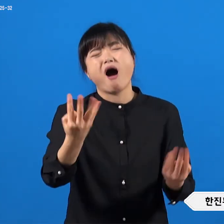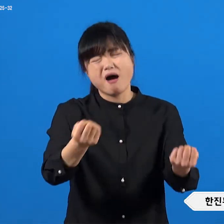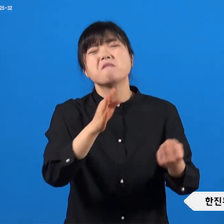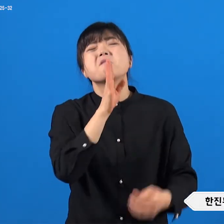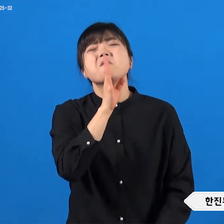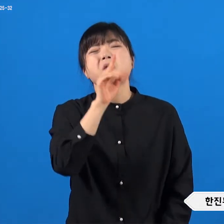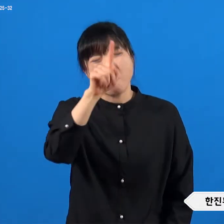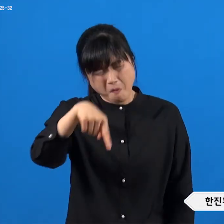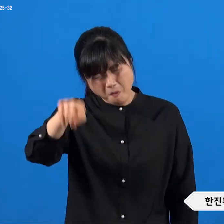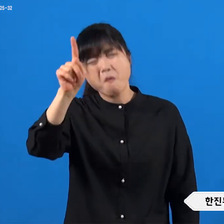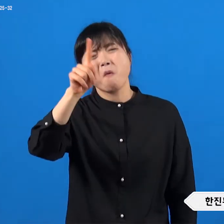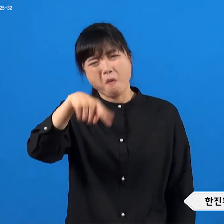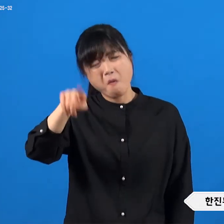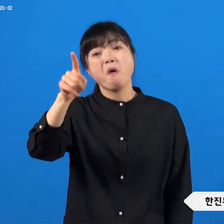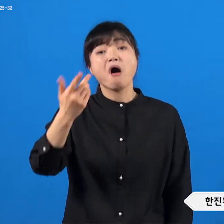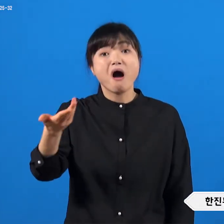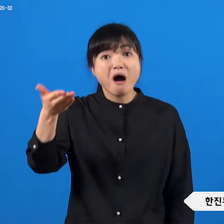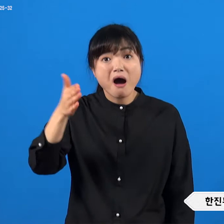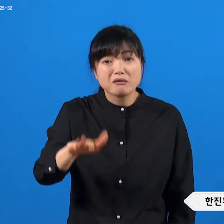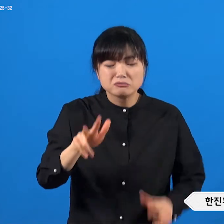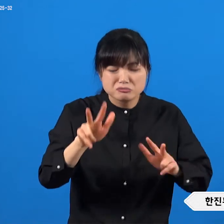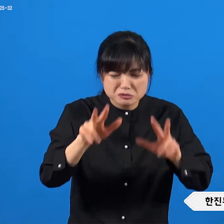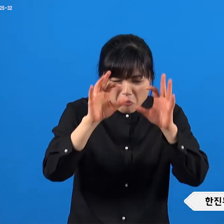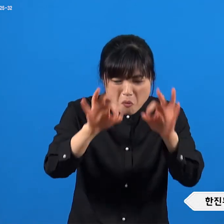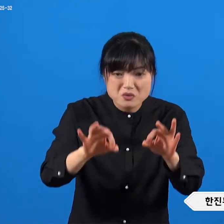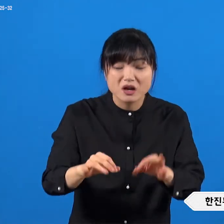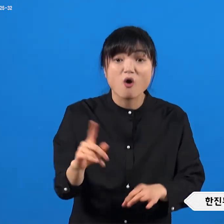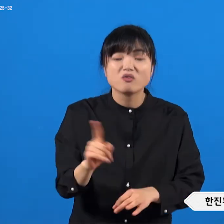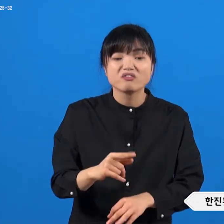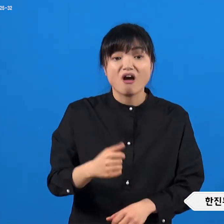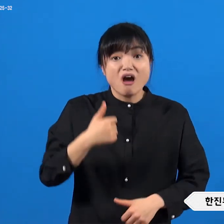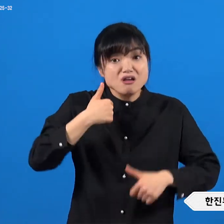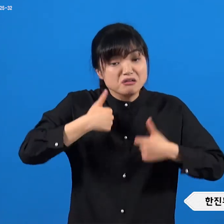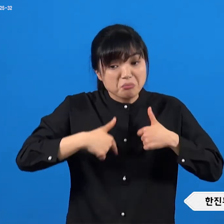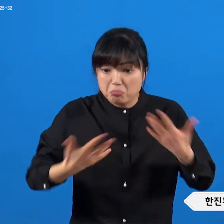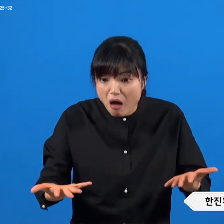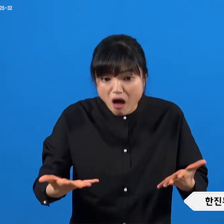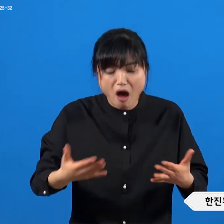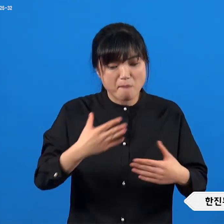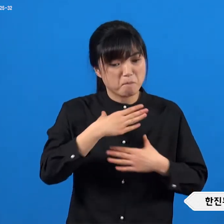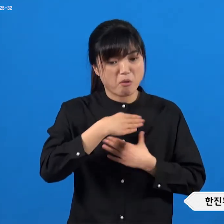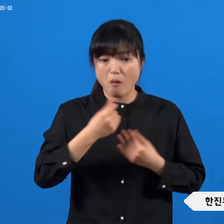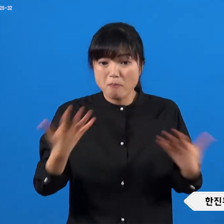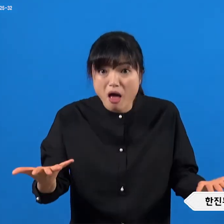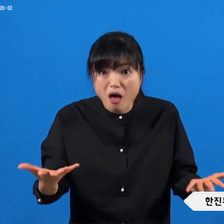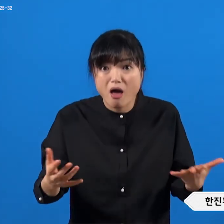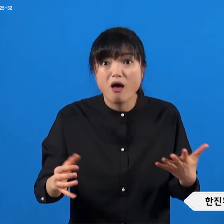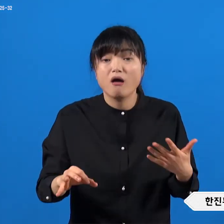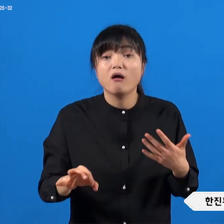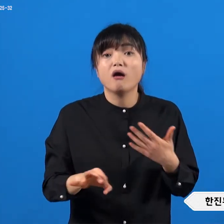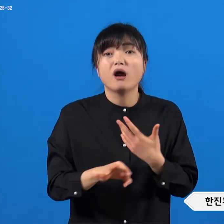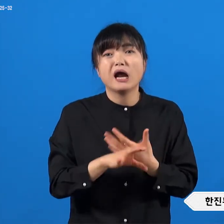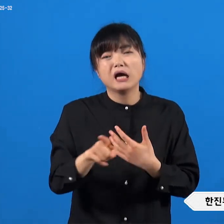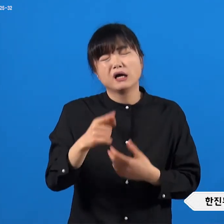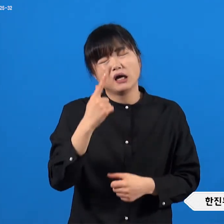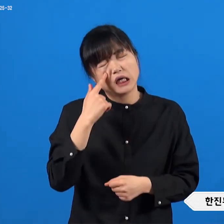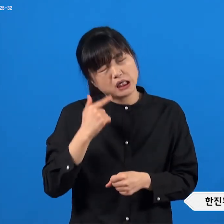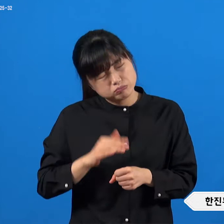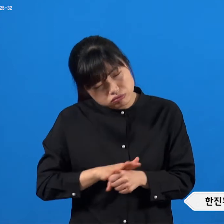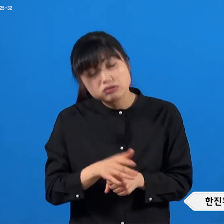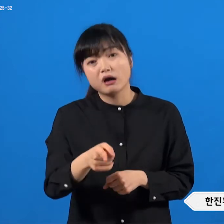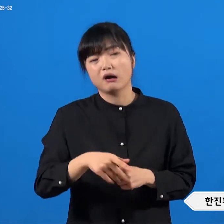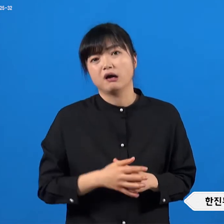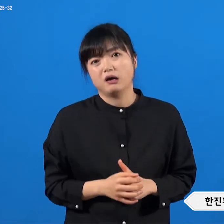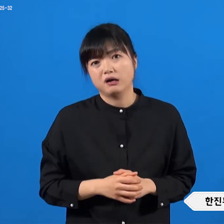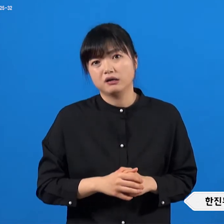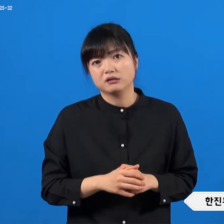했습니다. 그래 놓고는 지금 와서는 아무 기쁨도 없고 평안도 없다면 그것처럼 딱한